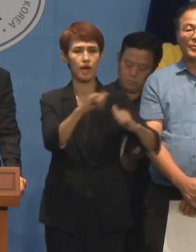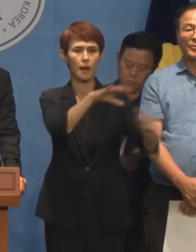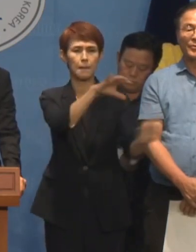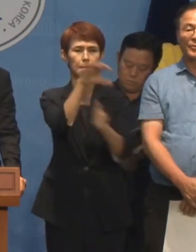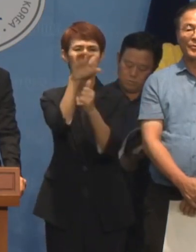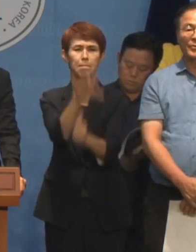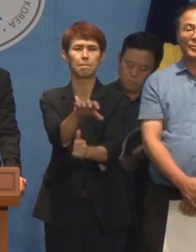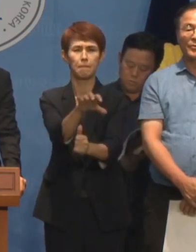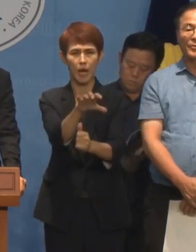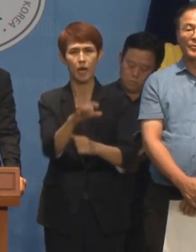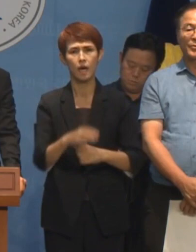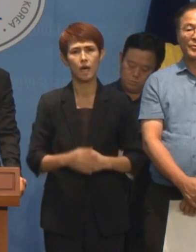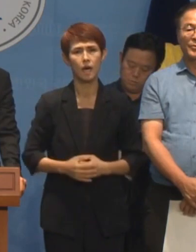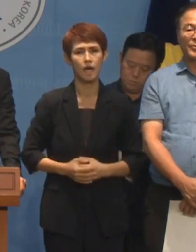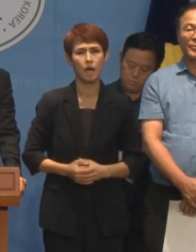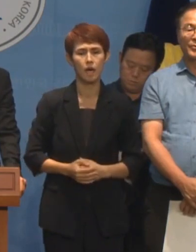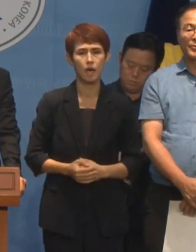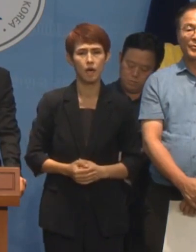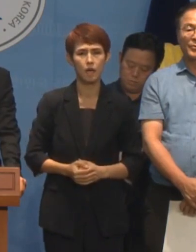벌어지고 있습니다.